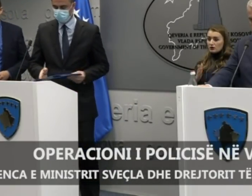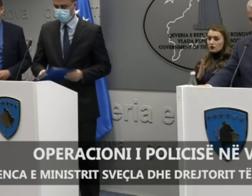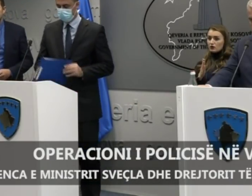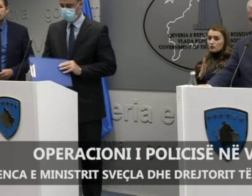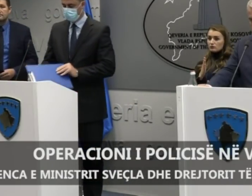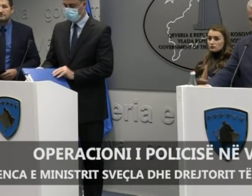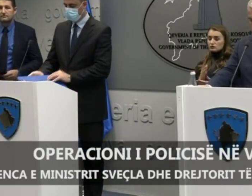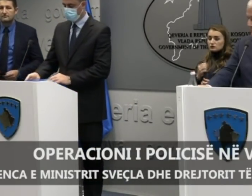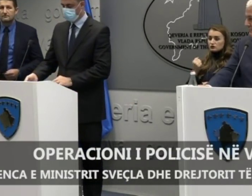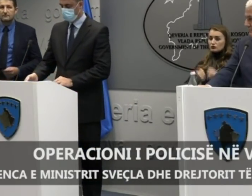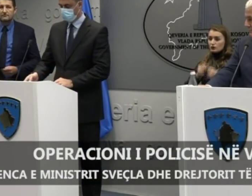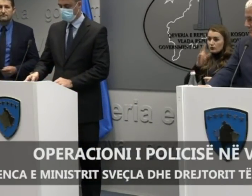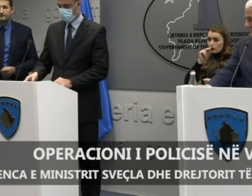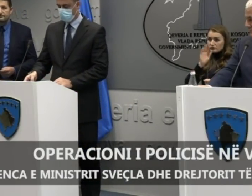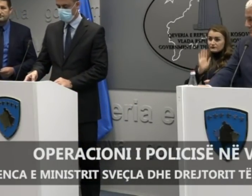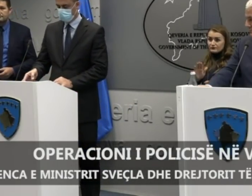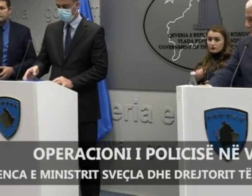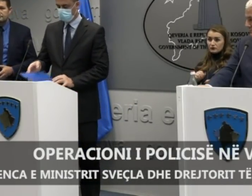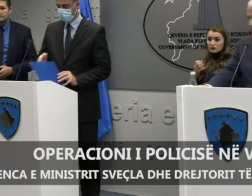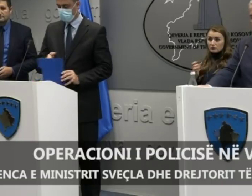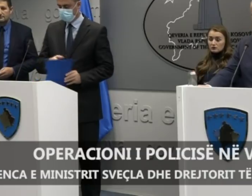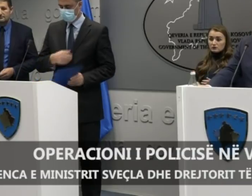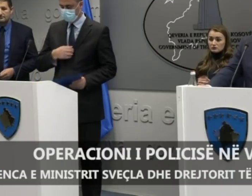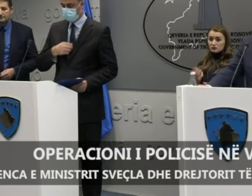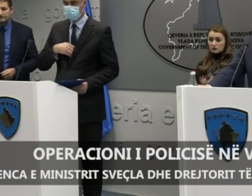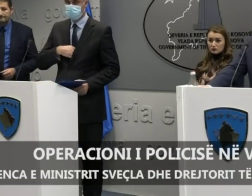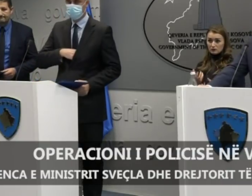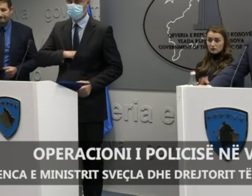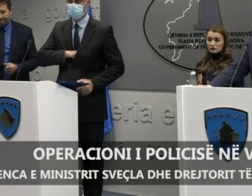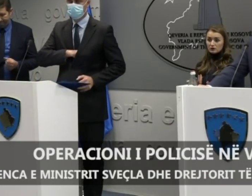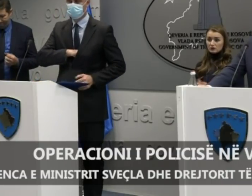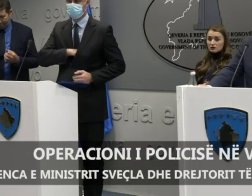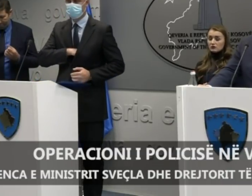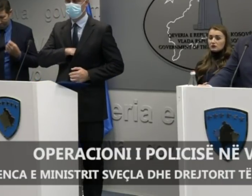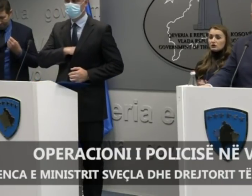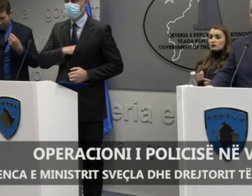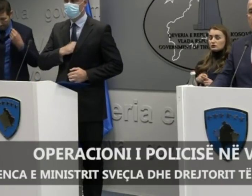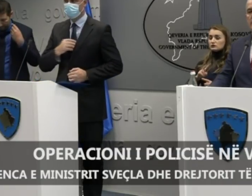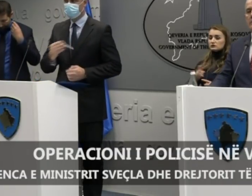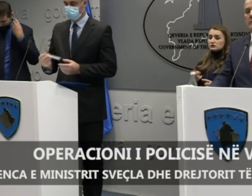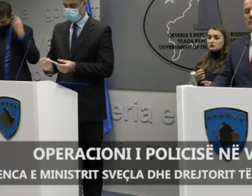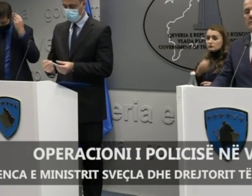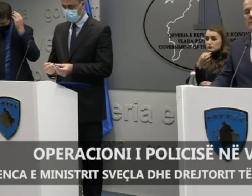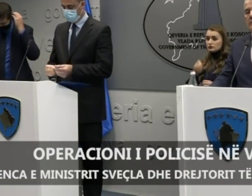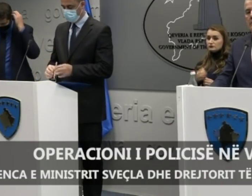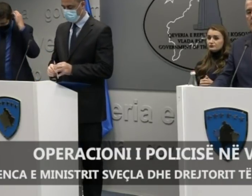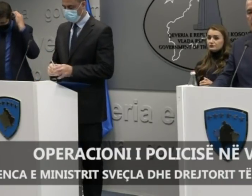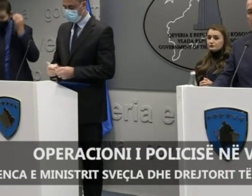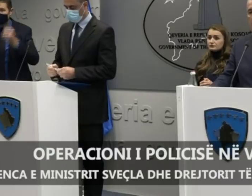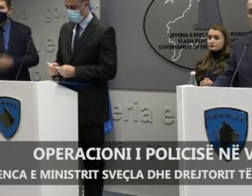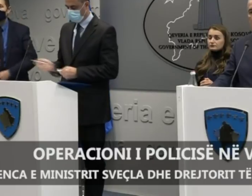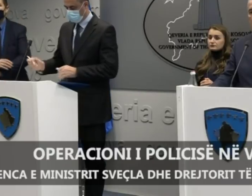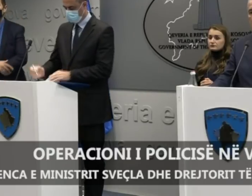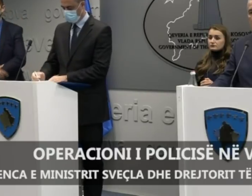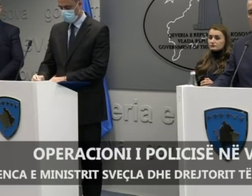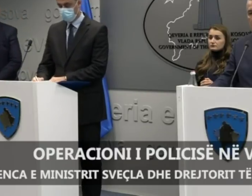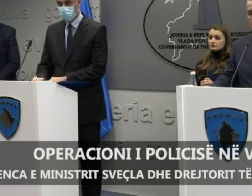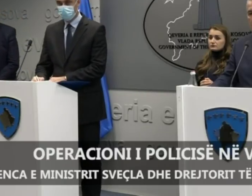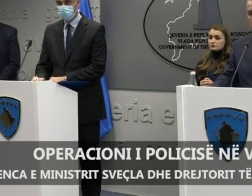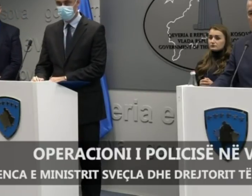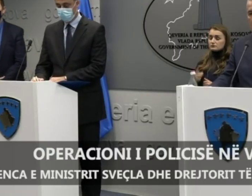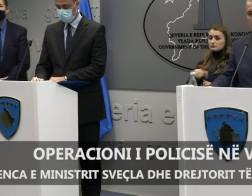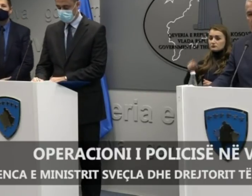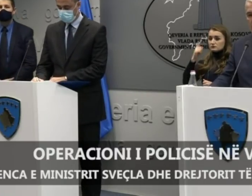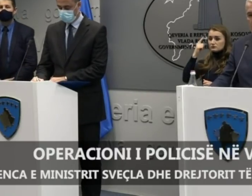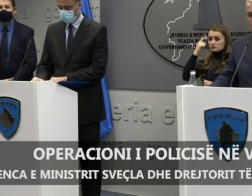Zveçane, kemi pas një informat gjatë ditës, cilën s'kemi mund me konfirmu, dhe gjithashtu tha që është të dyshu që ka rrjedhë